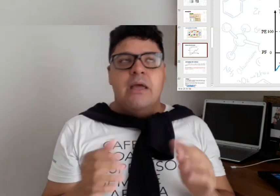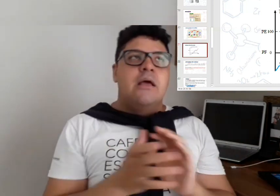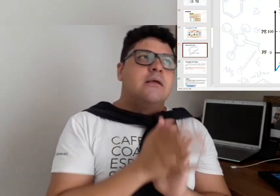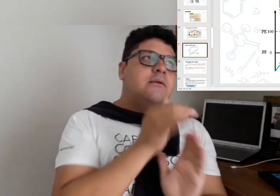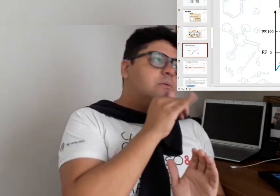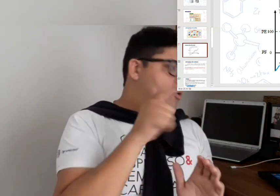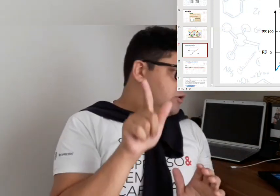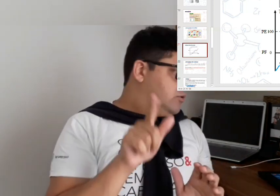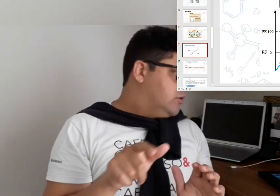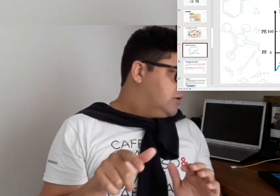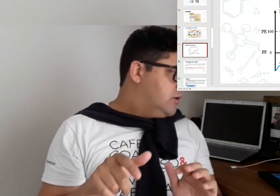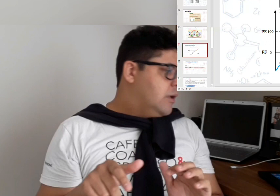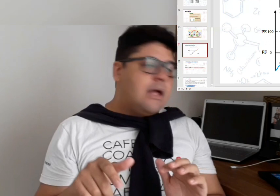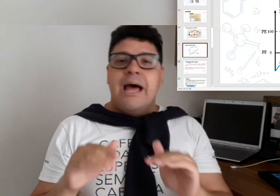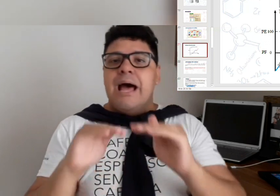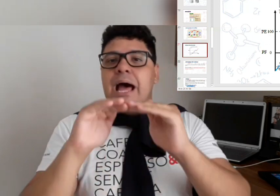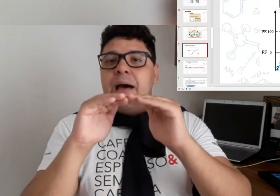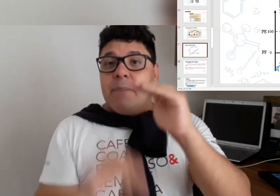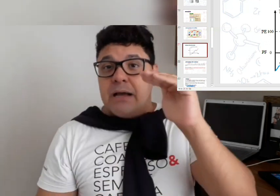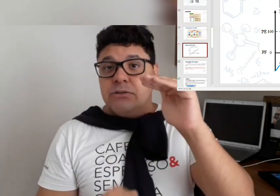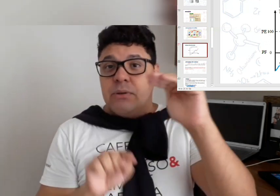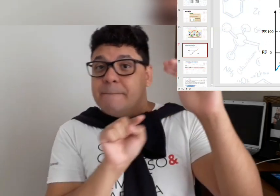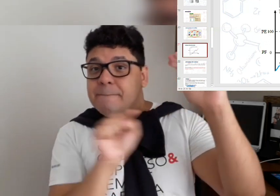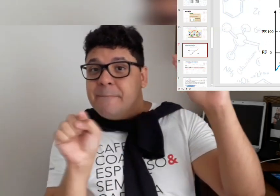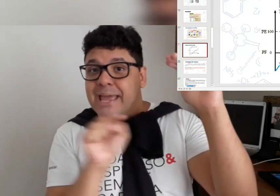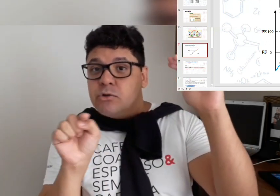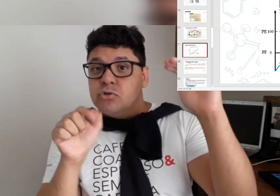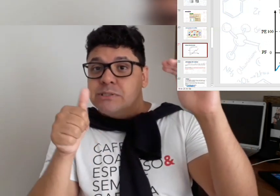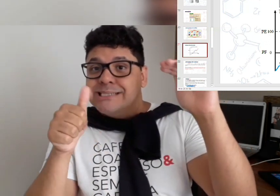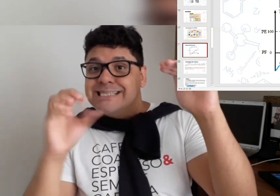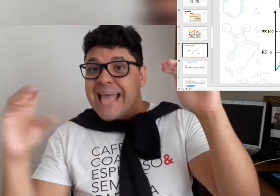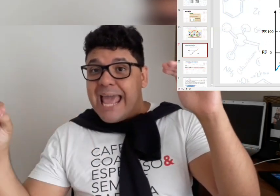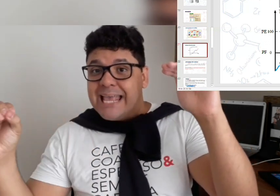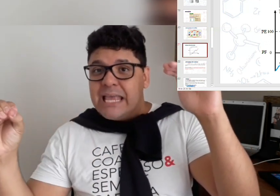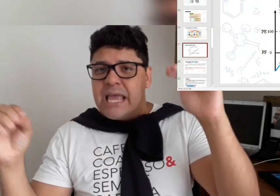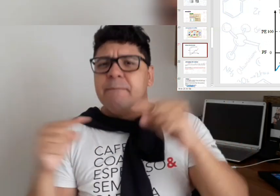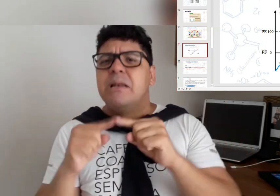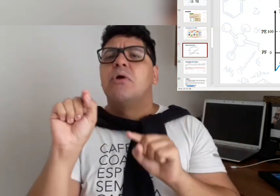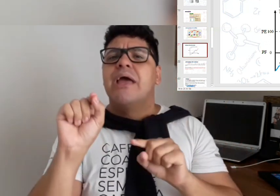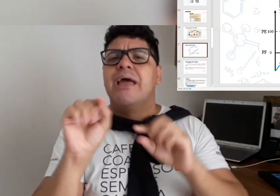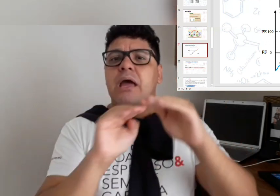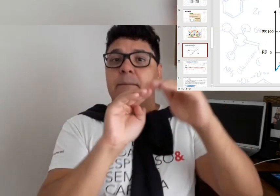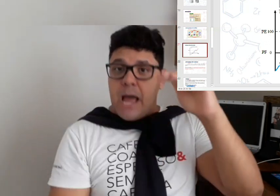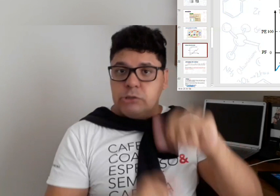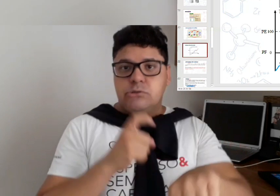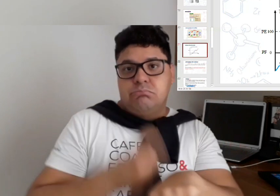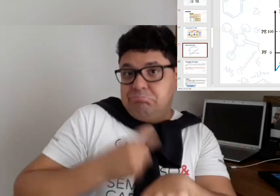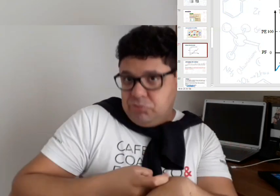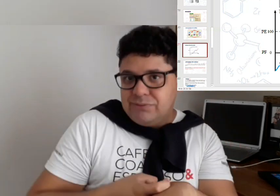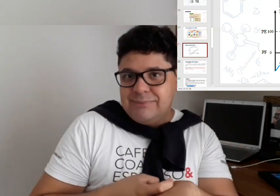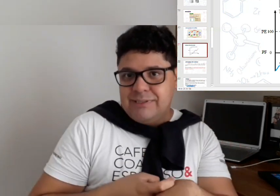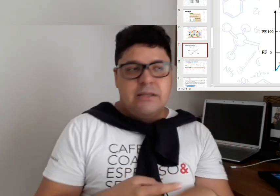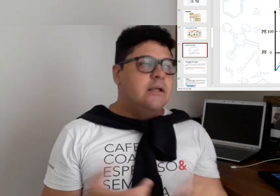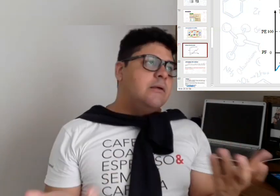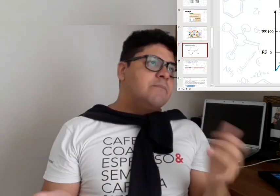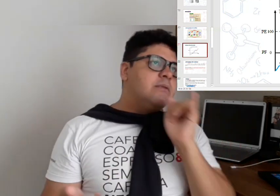físico? Menos 3 não é abaixo de 0? Então, ela vai estar aqui, sólida. Em 198 graus,